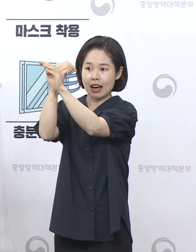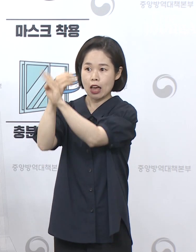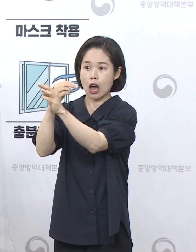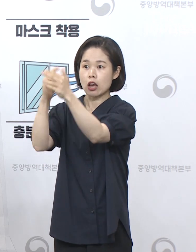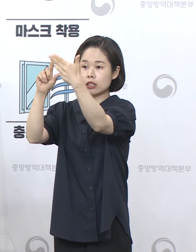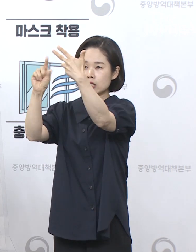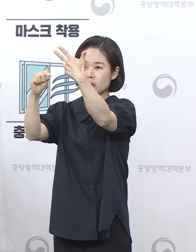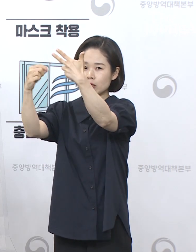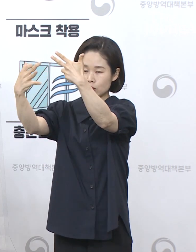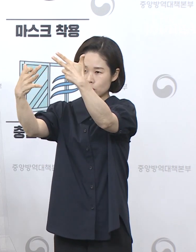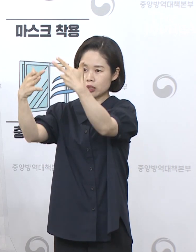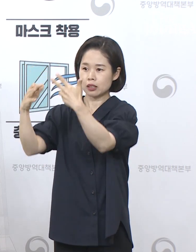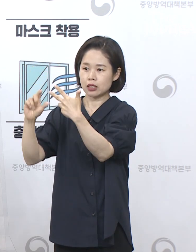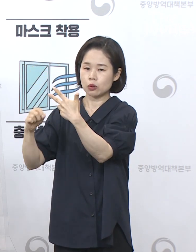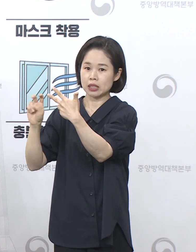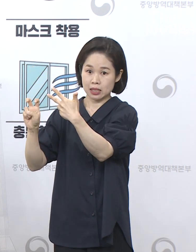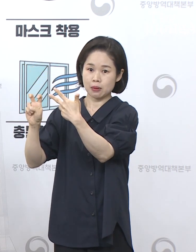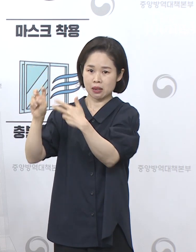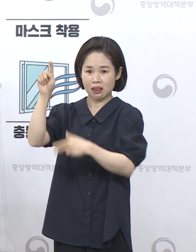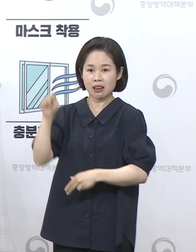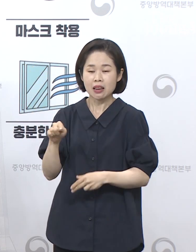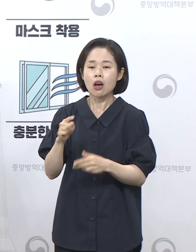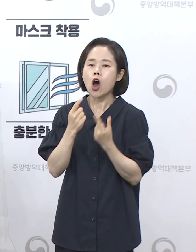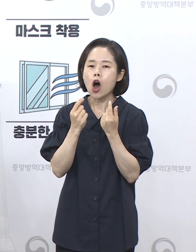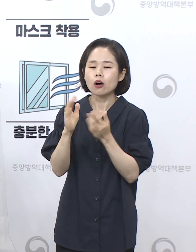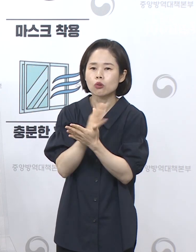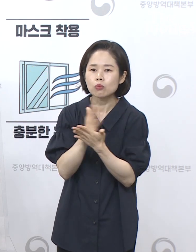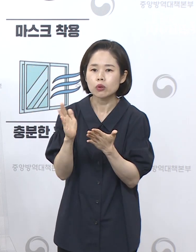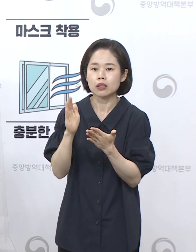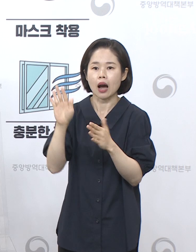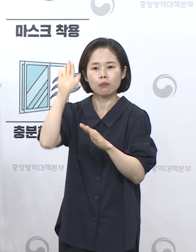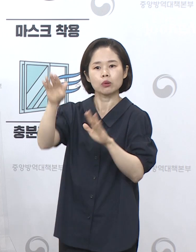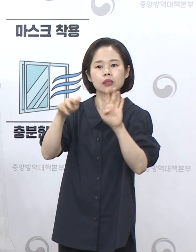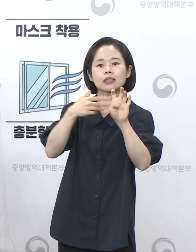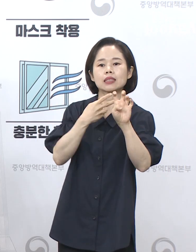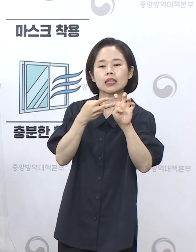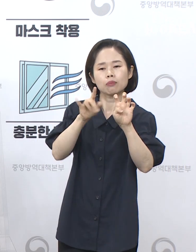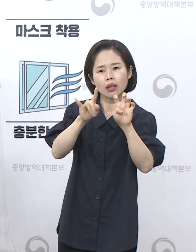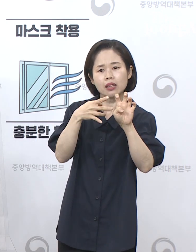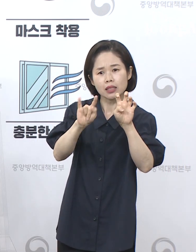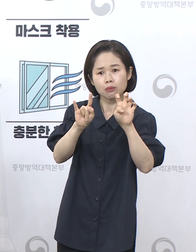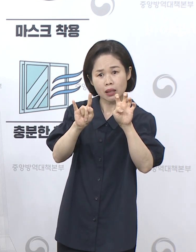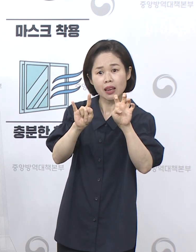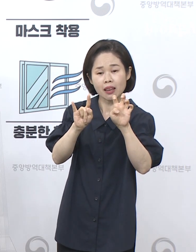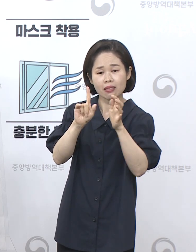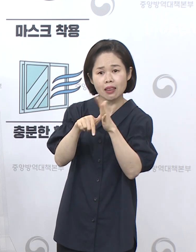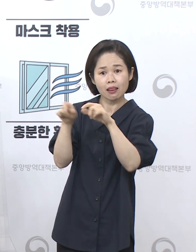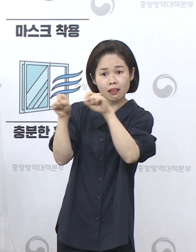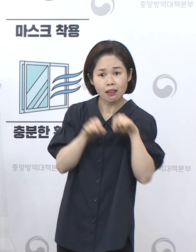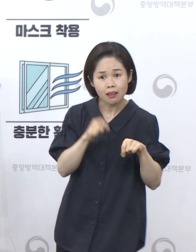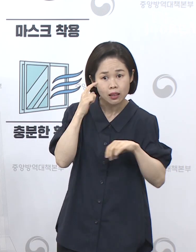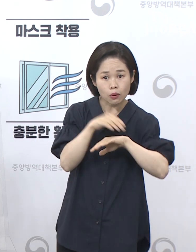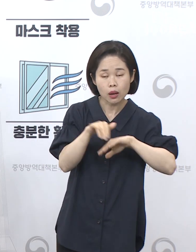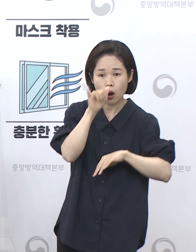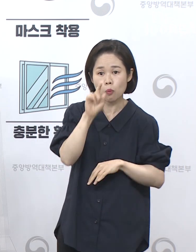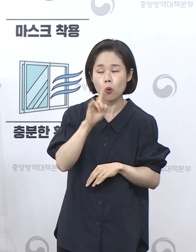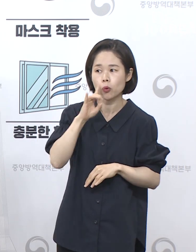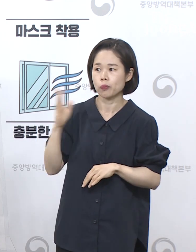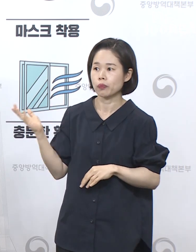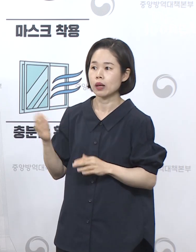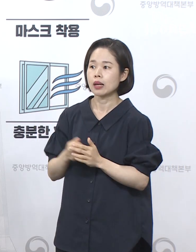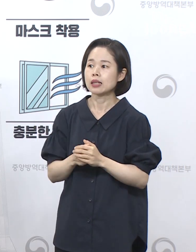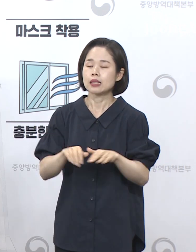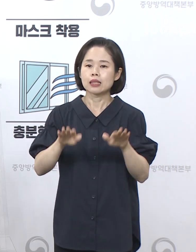접종 대상 그 인구가 한 2,200만 명 정도이고 이제 아마 이미 이런저런 그 다른